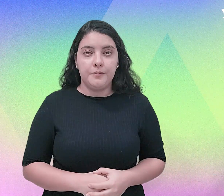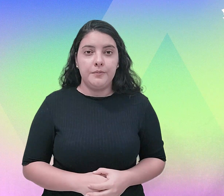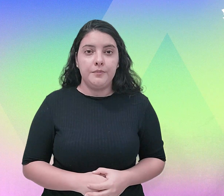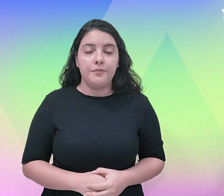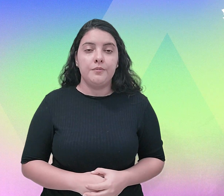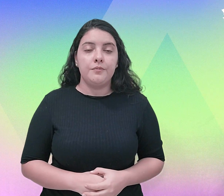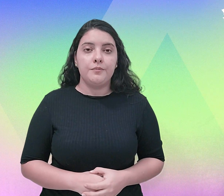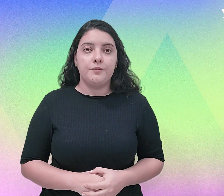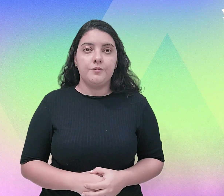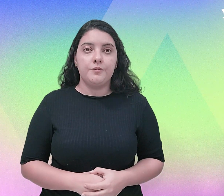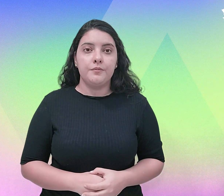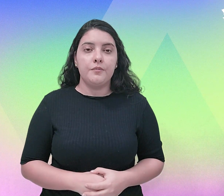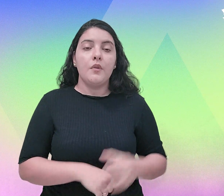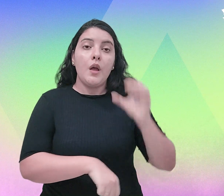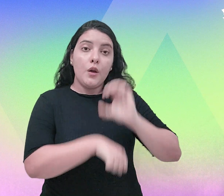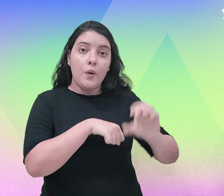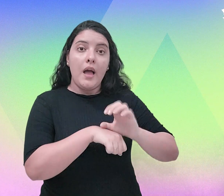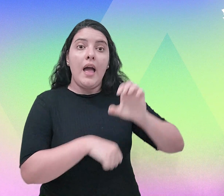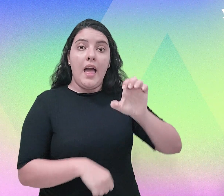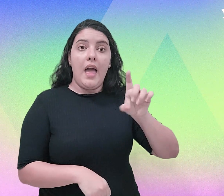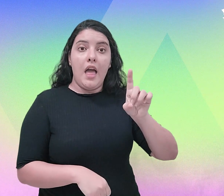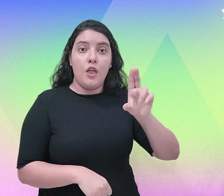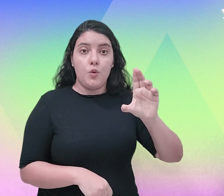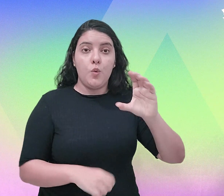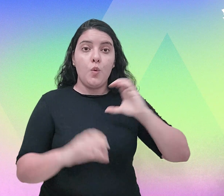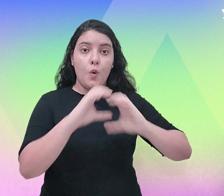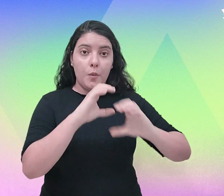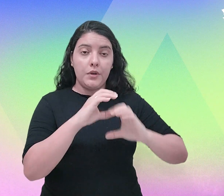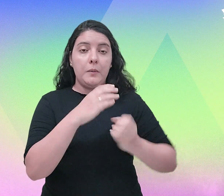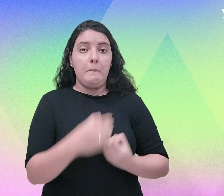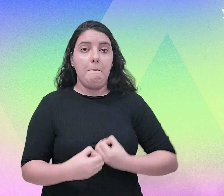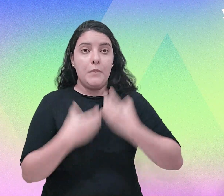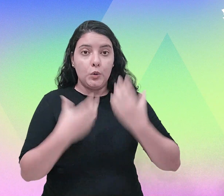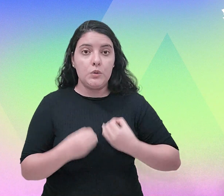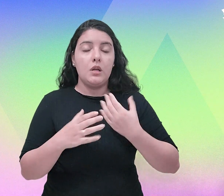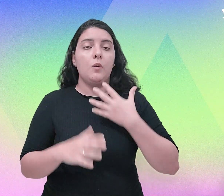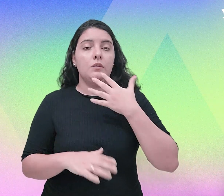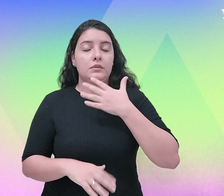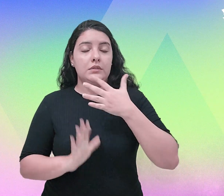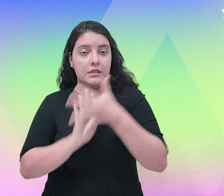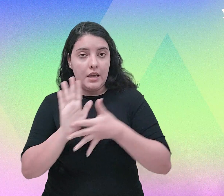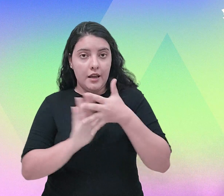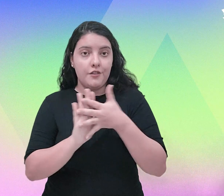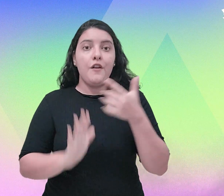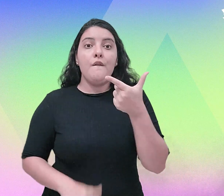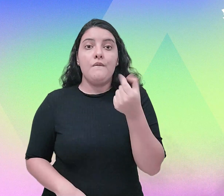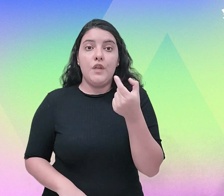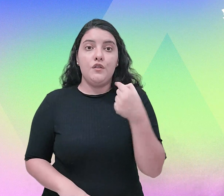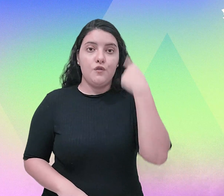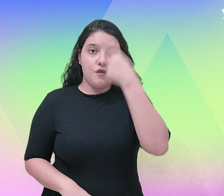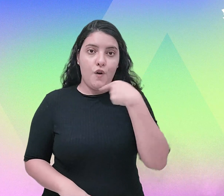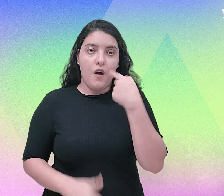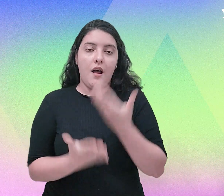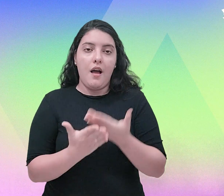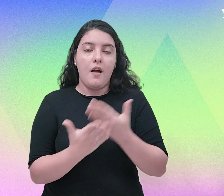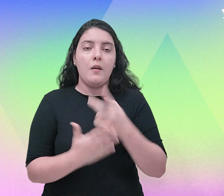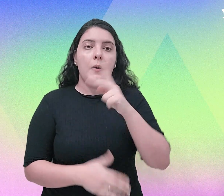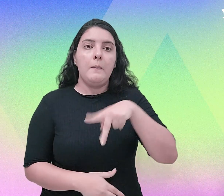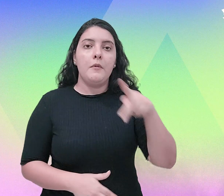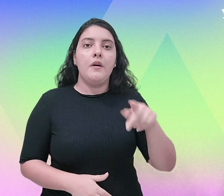curso é do comunicação e produção textual carga horária 20 horas aula Professor Artur